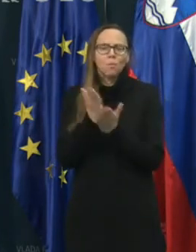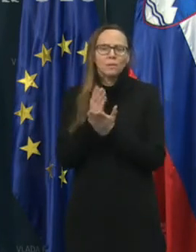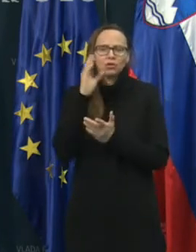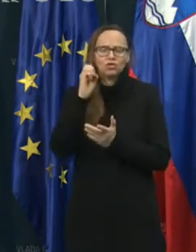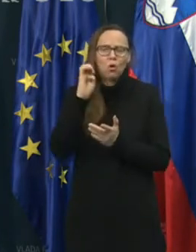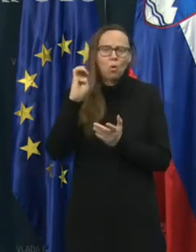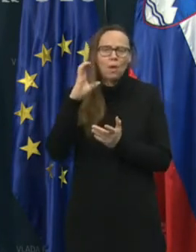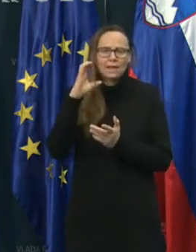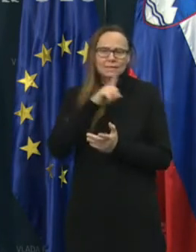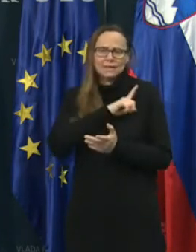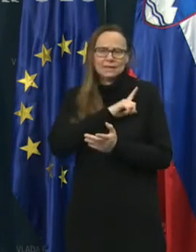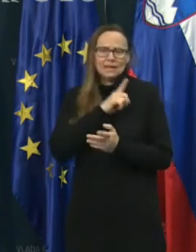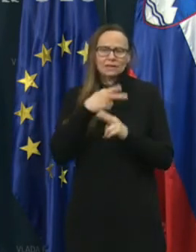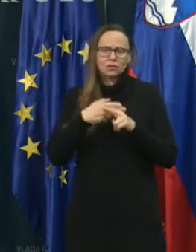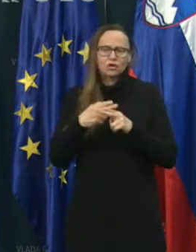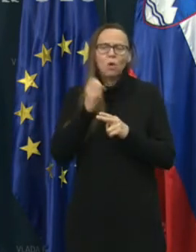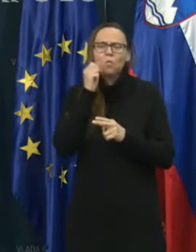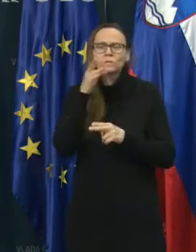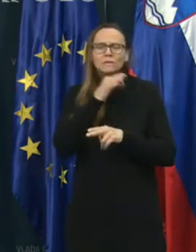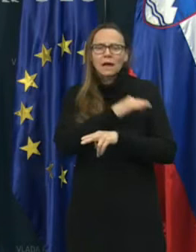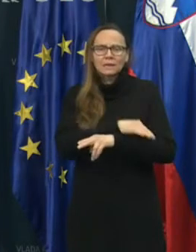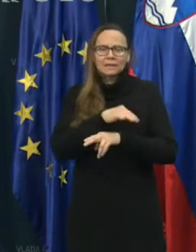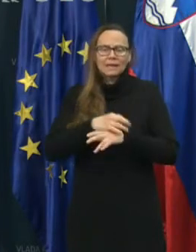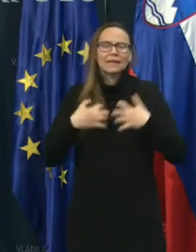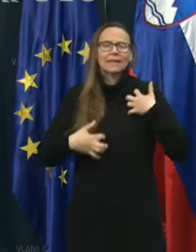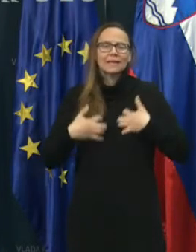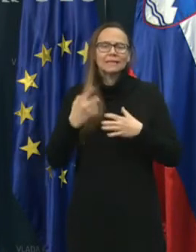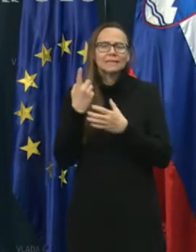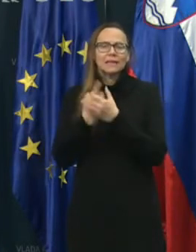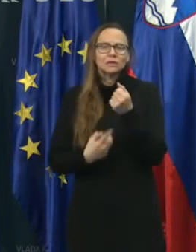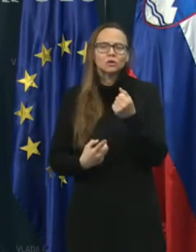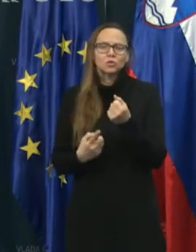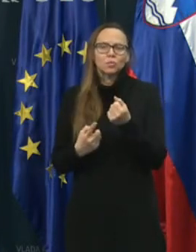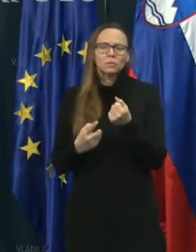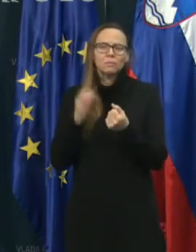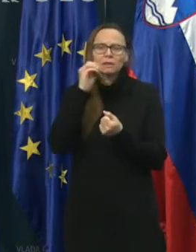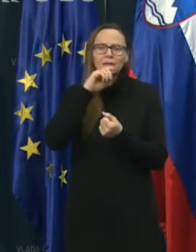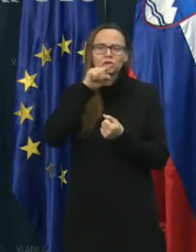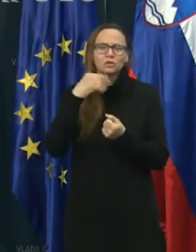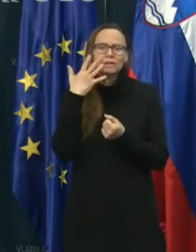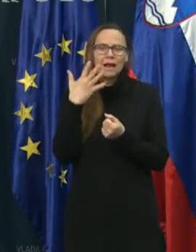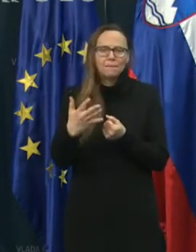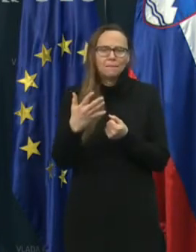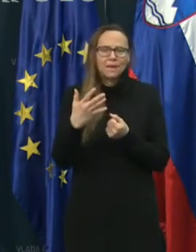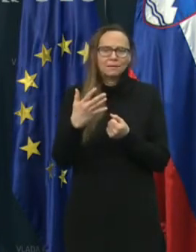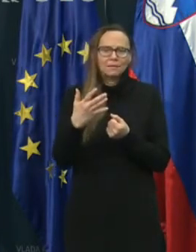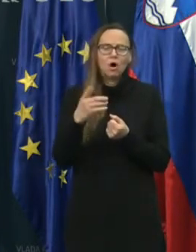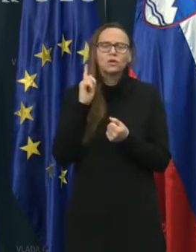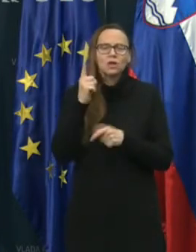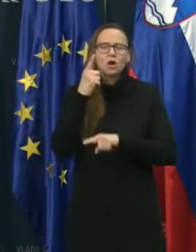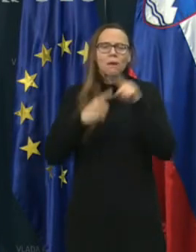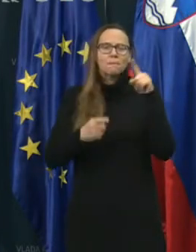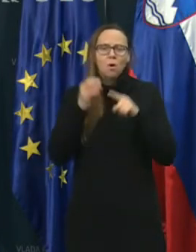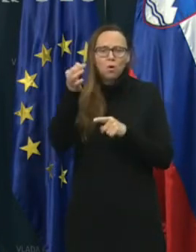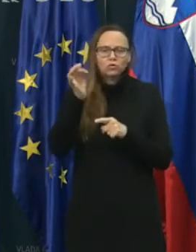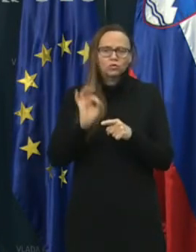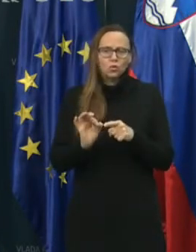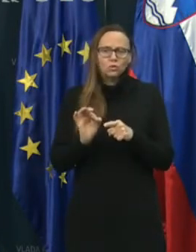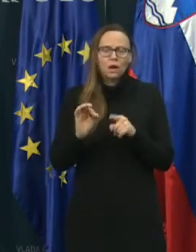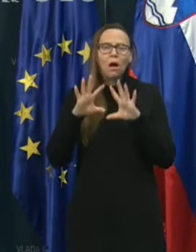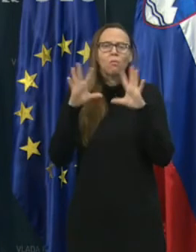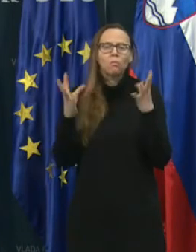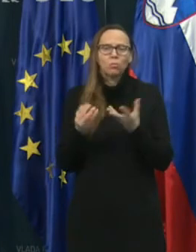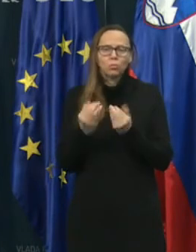OECD držav, vsak teden krize izgubimo 0,5 oziroma 0,5% bruto